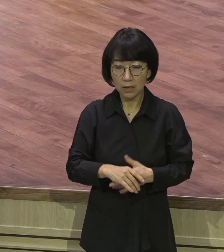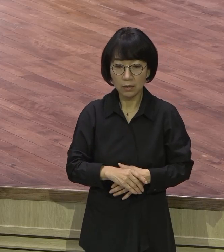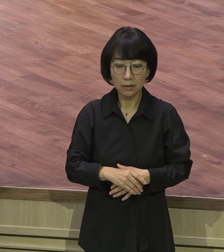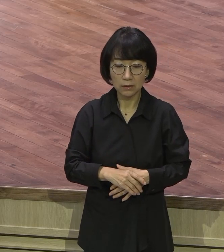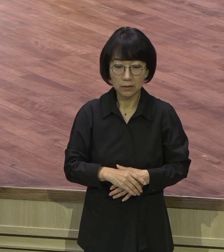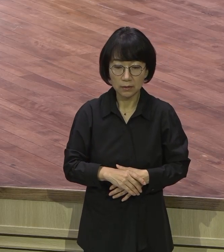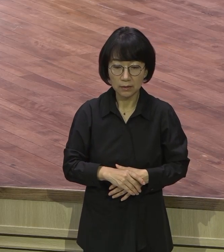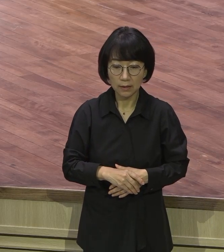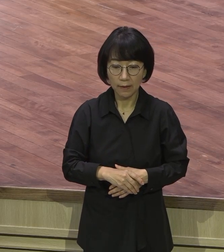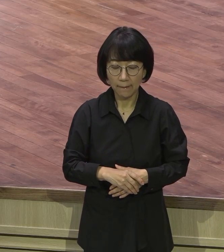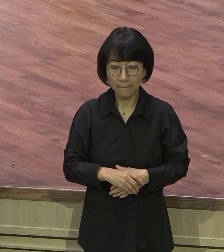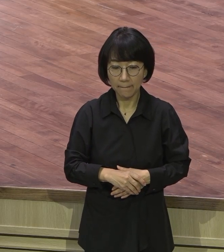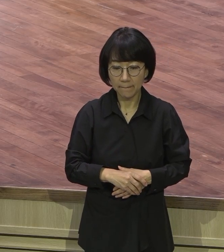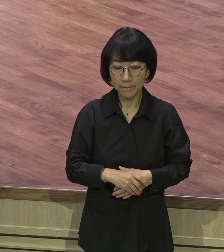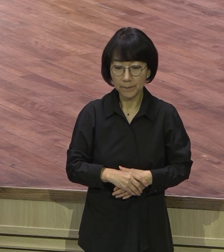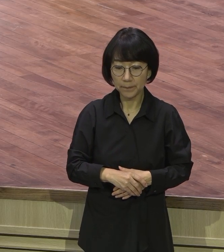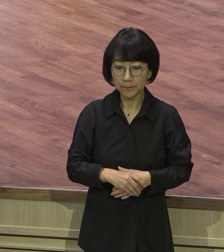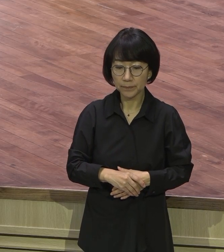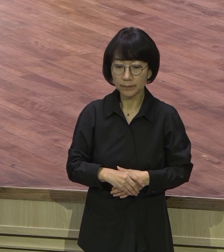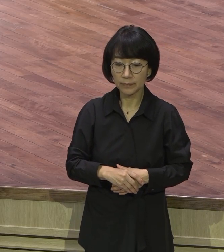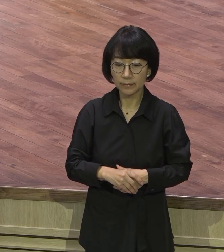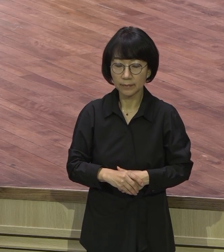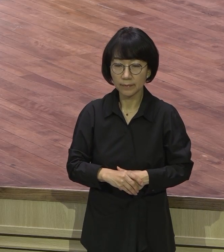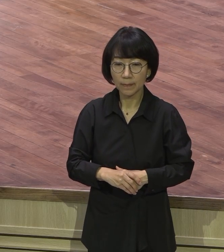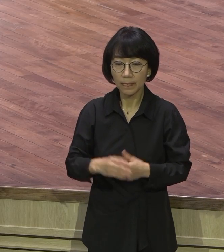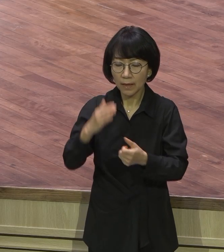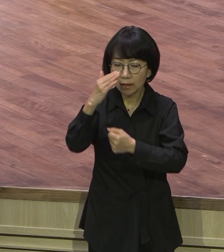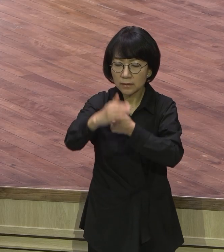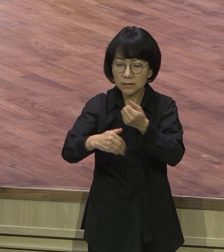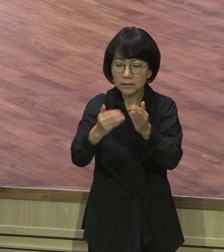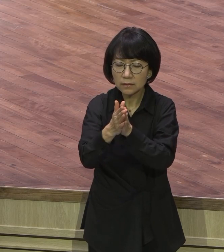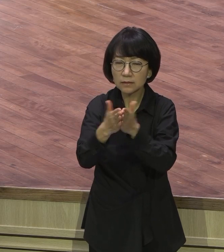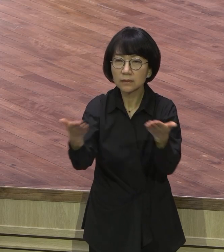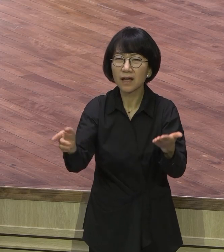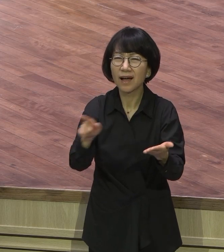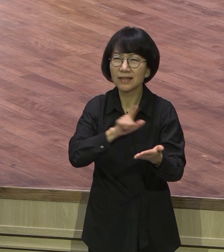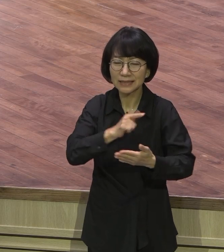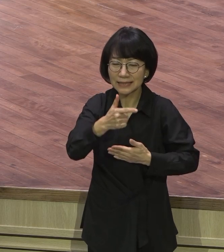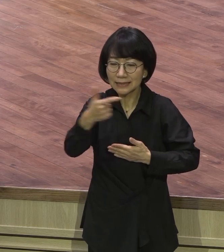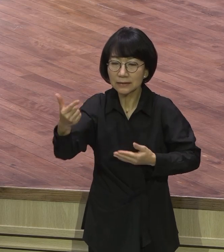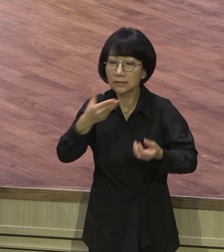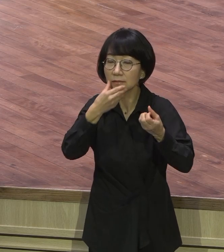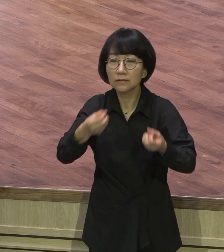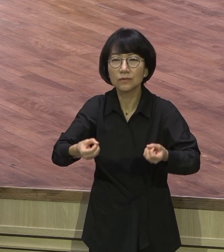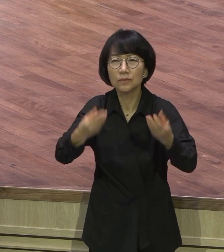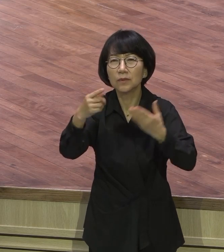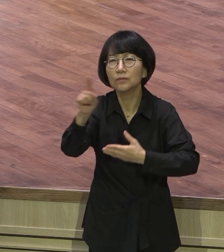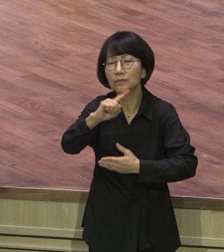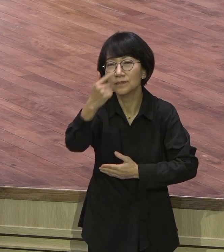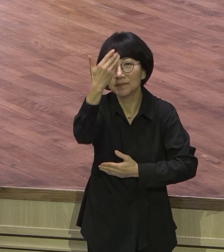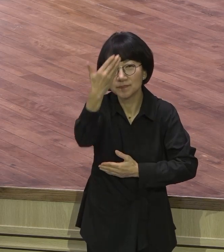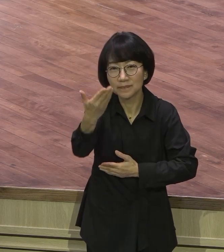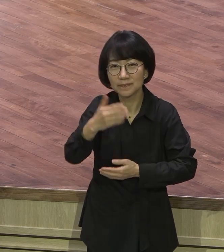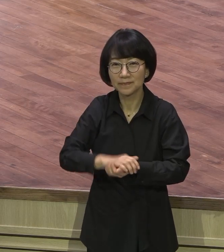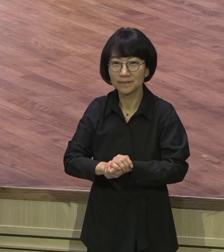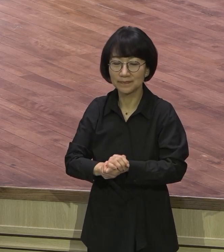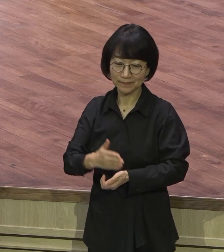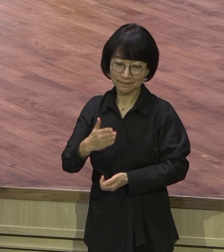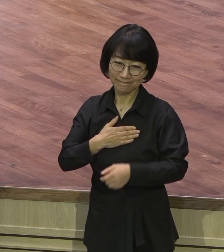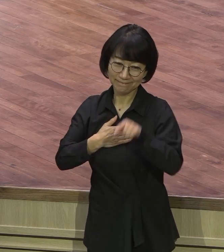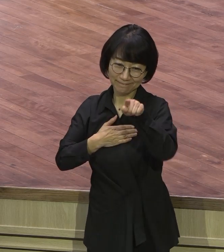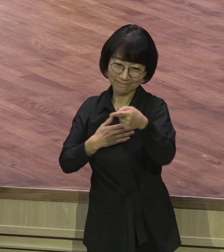성경에 기록된 최고의 축복은 다름 아닙니다. 그게 뭡니까? 성경에 기록된 최고의 축복은 내가